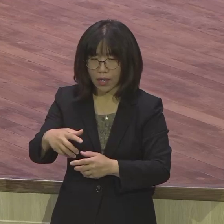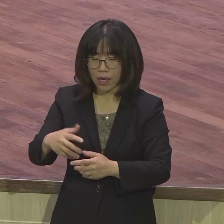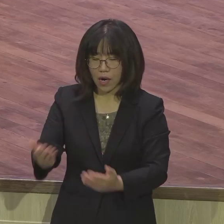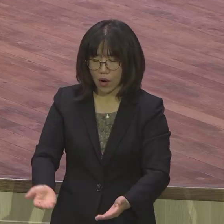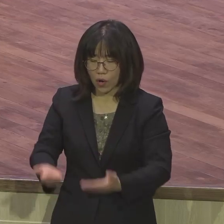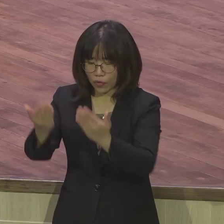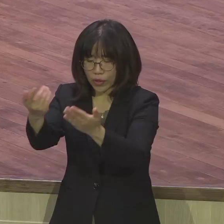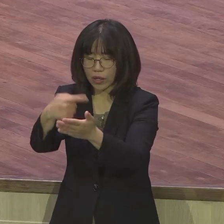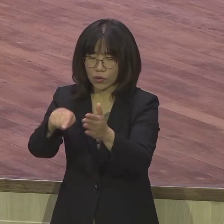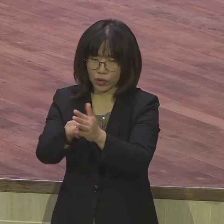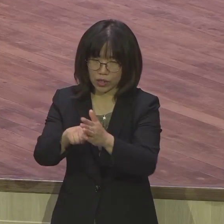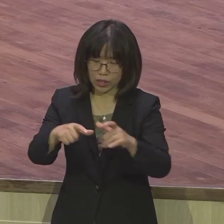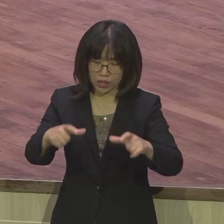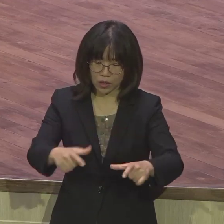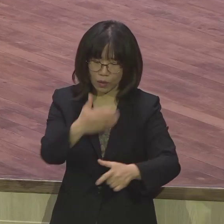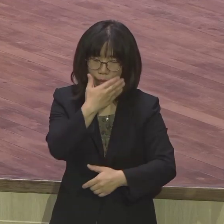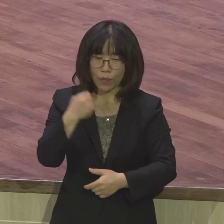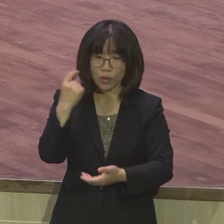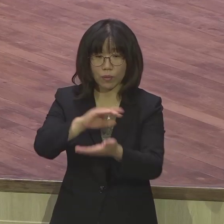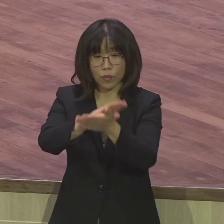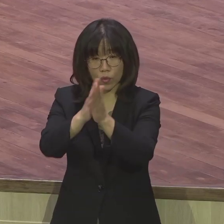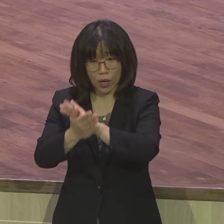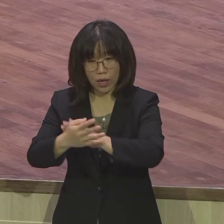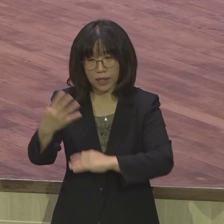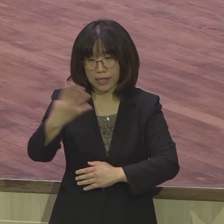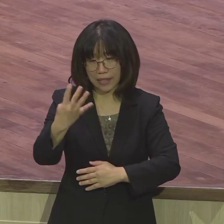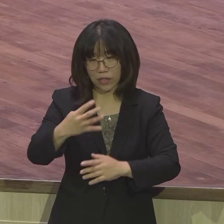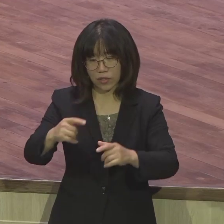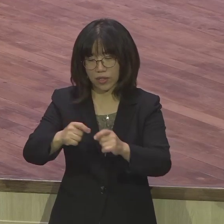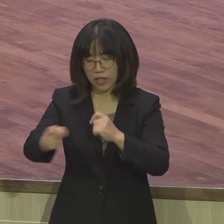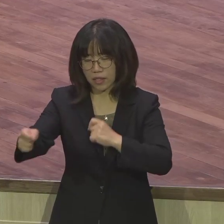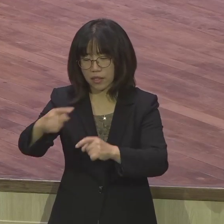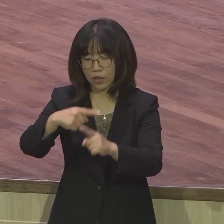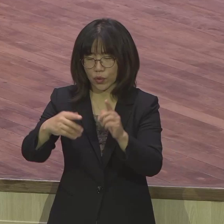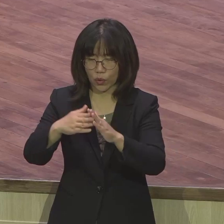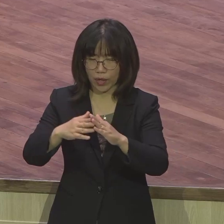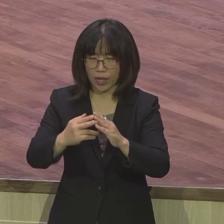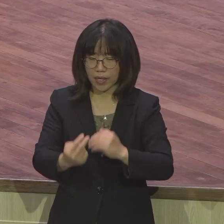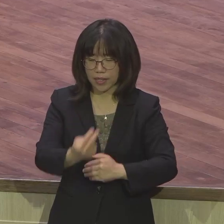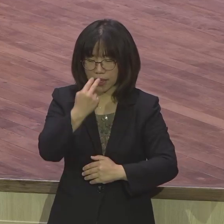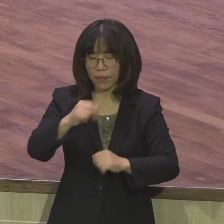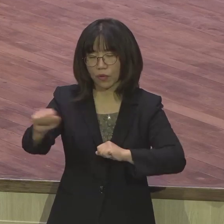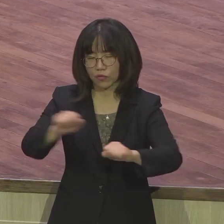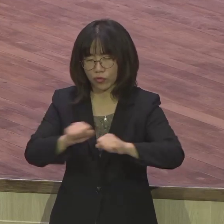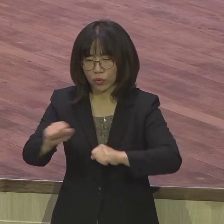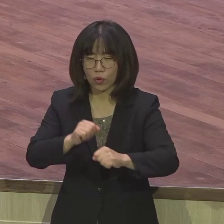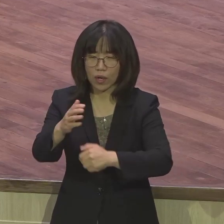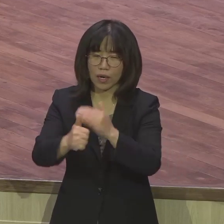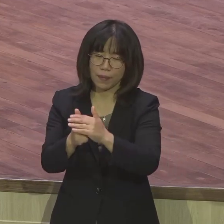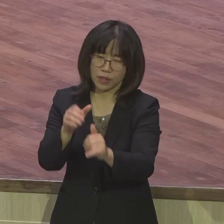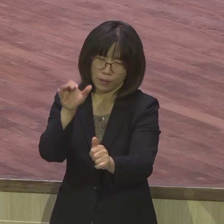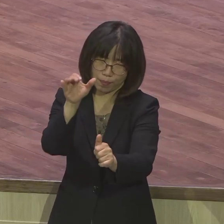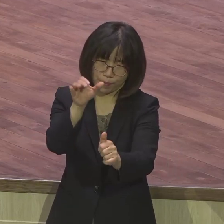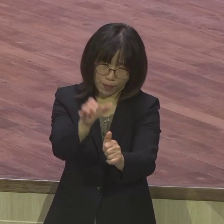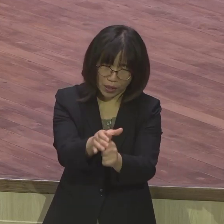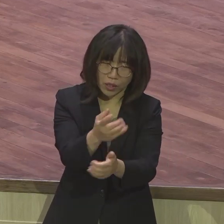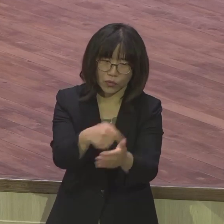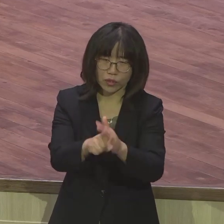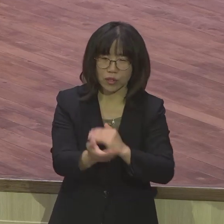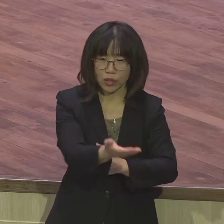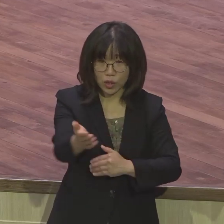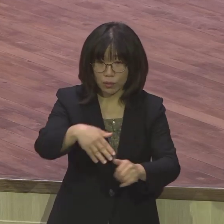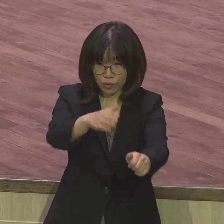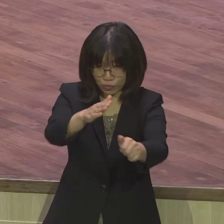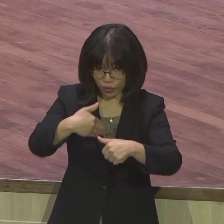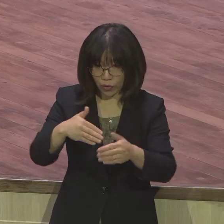세계복음화, 그리고 사천지교회 이 생명운동을 하기 위해서 부르셨습니다. 지금도 생각나는